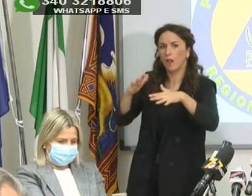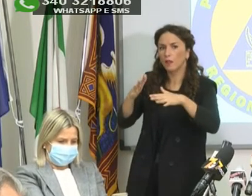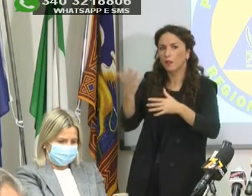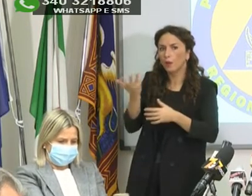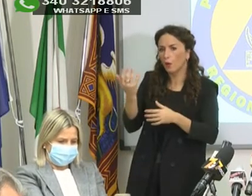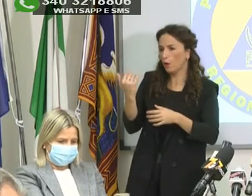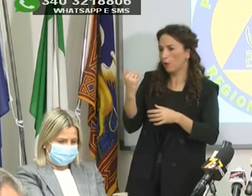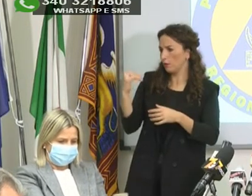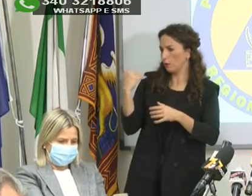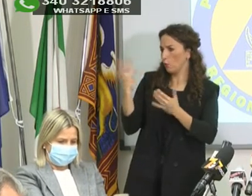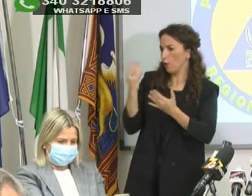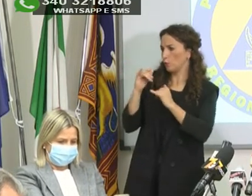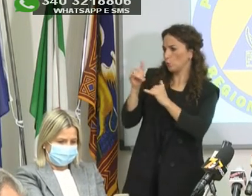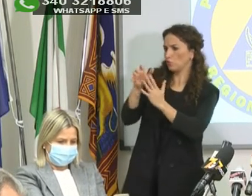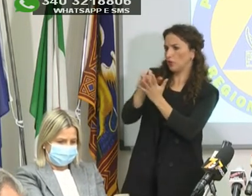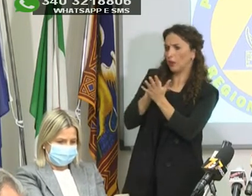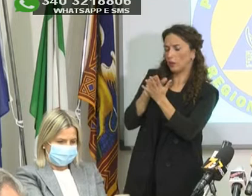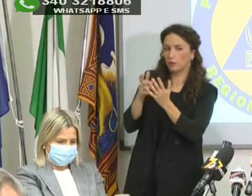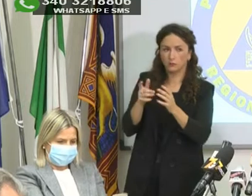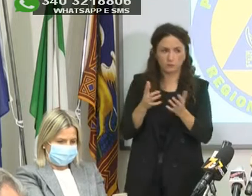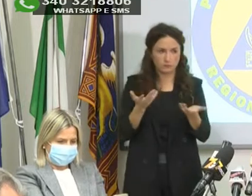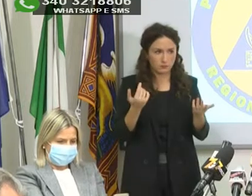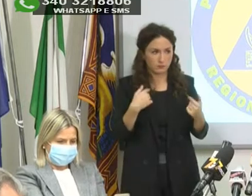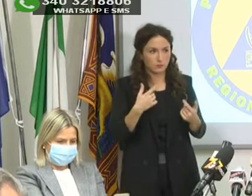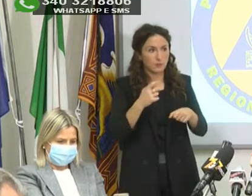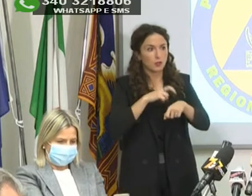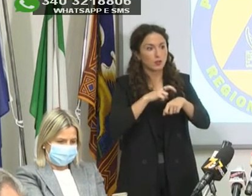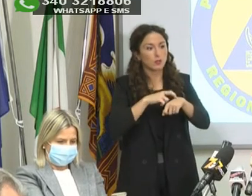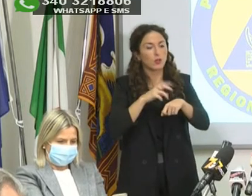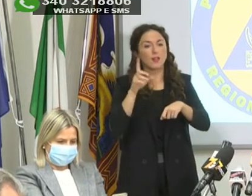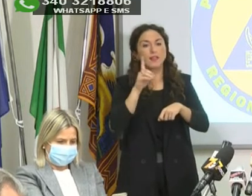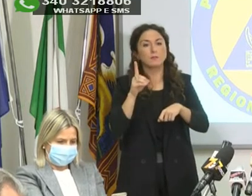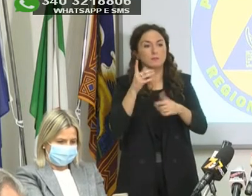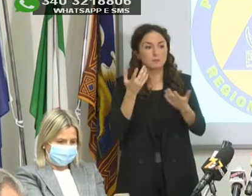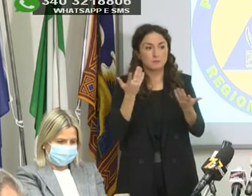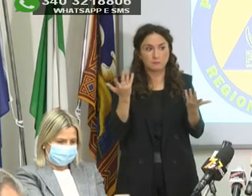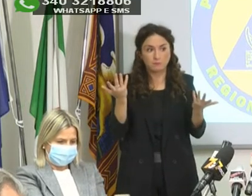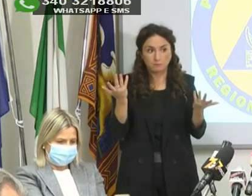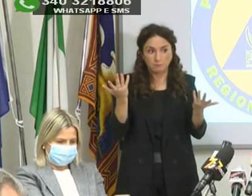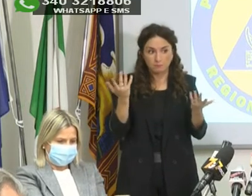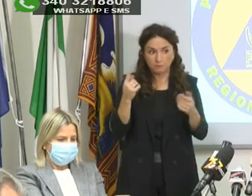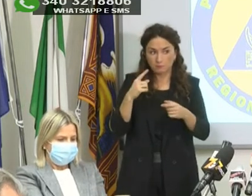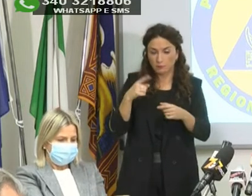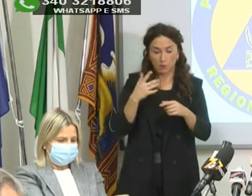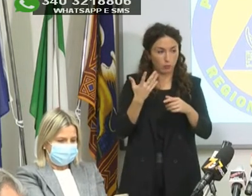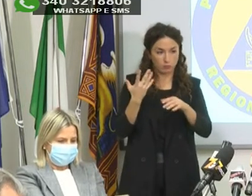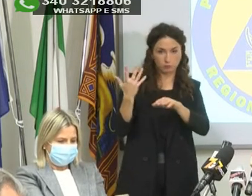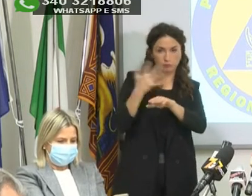qualcosa ultimamente. Ma guarda, ci sta ascoltando il dottor Dalben e se vuole dopo